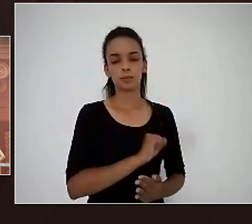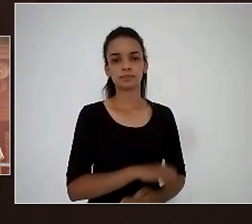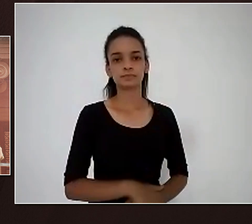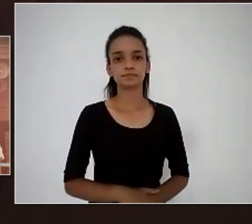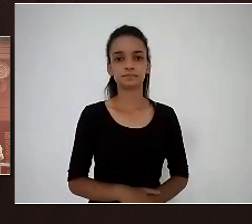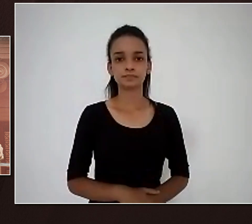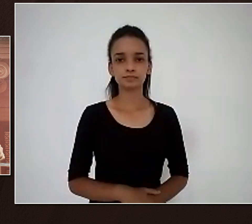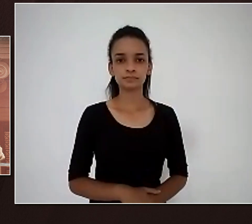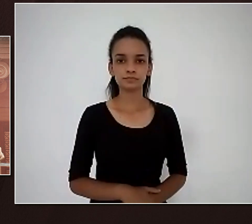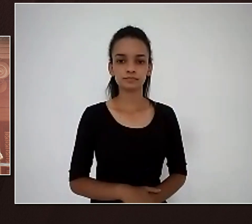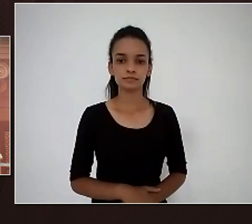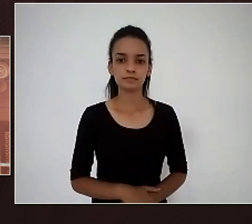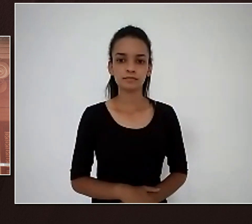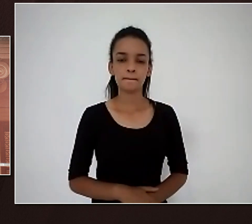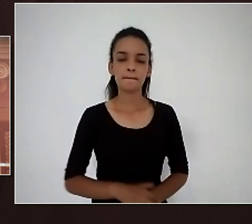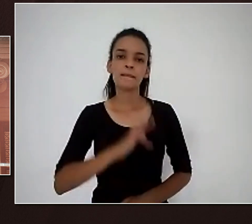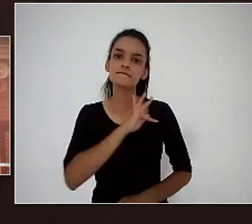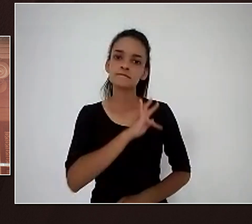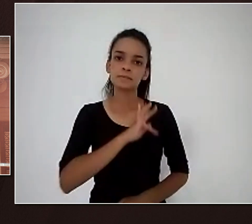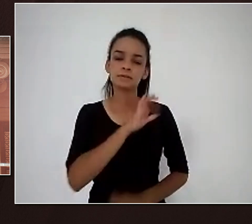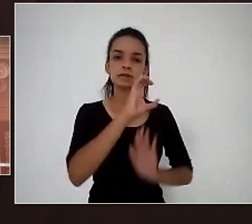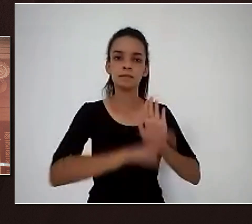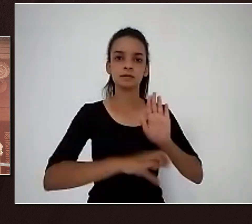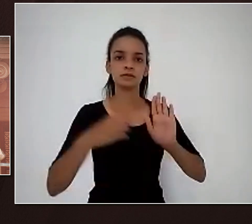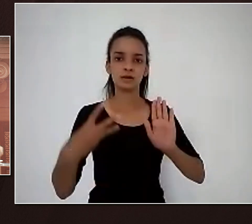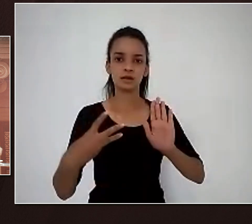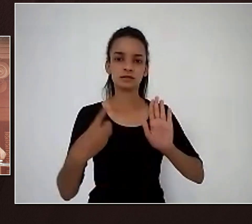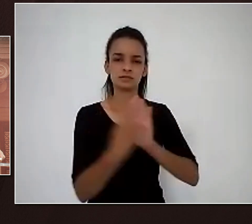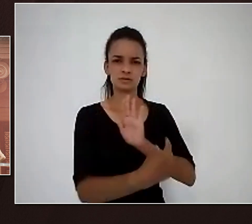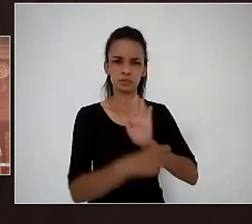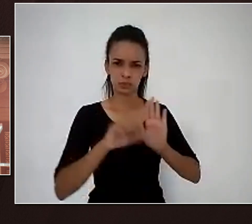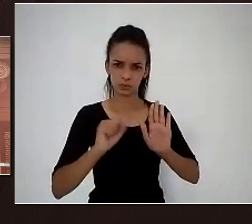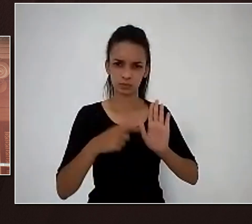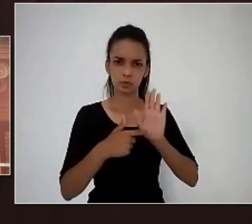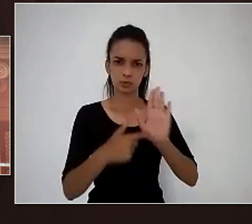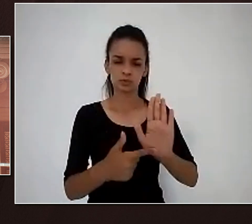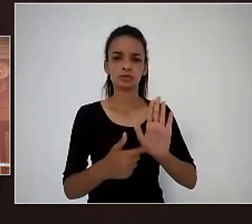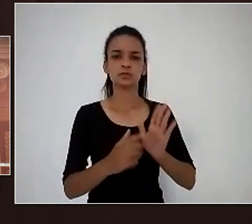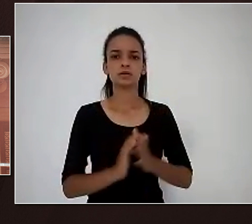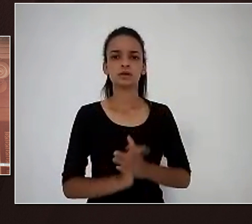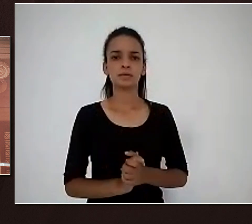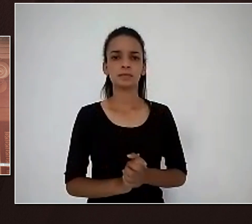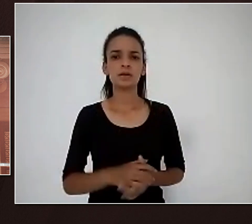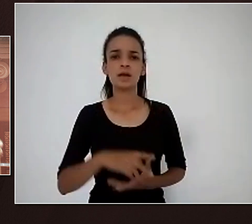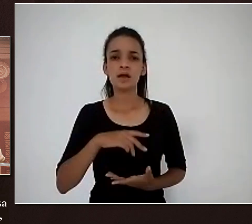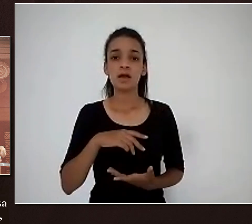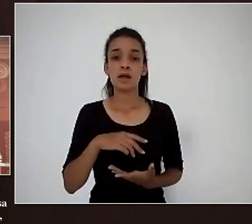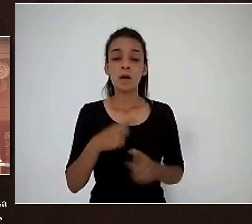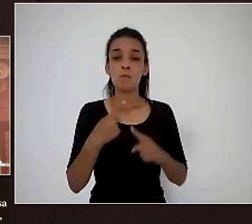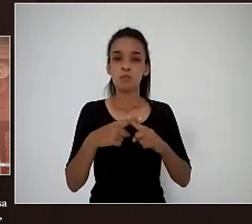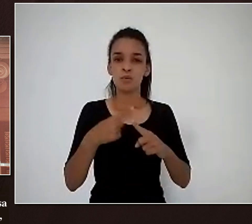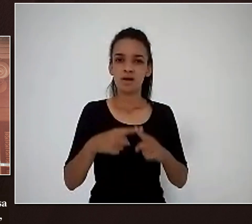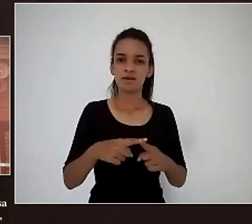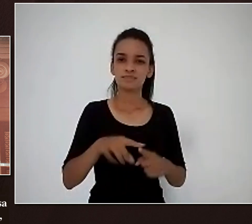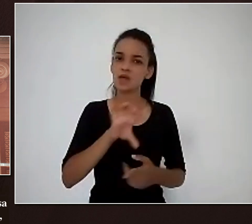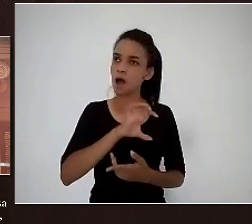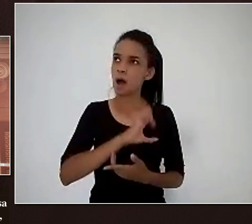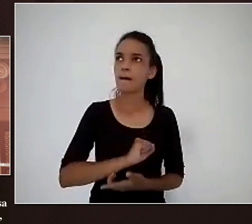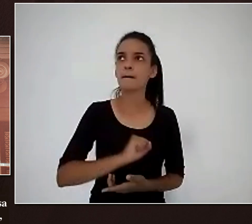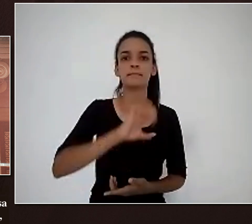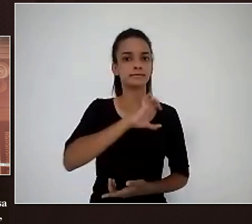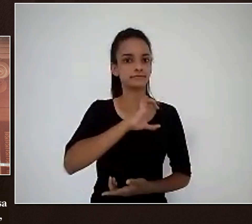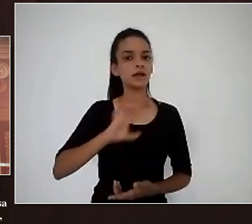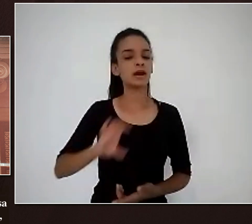8, ele fala, por amor de Cristo, Paulo perdeu todas as coisas para ganhar